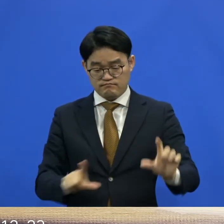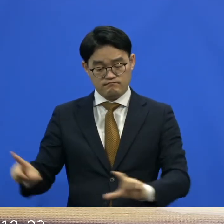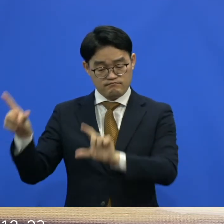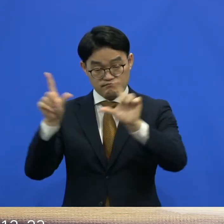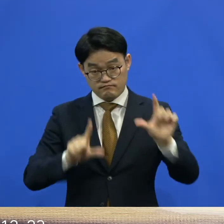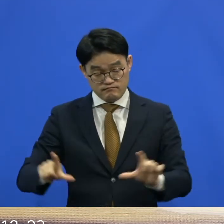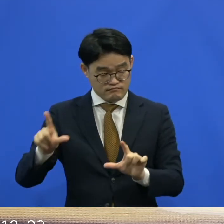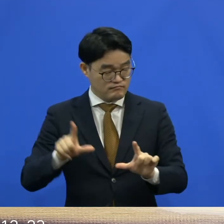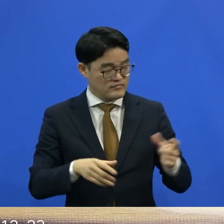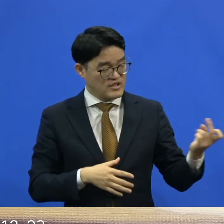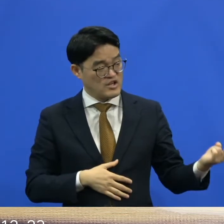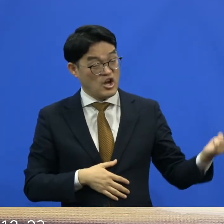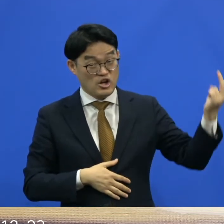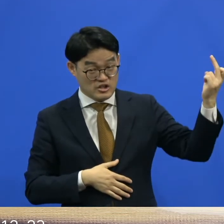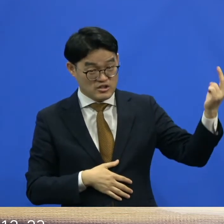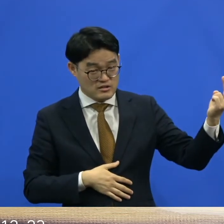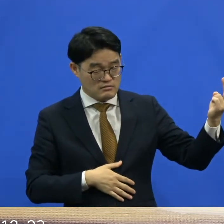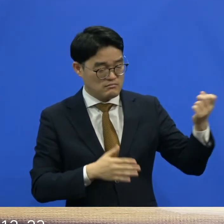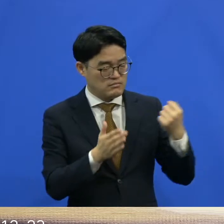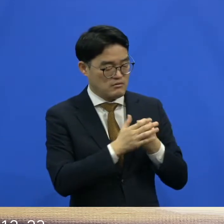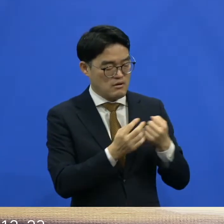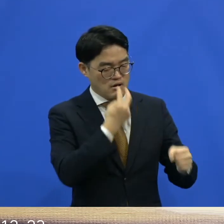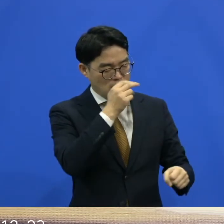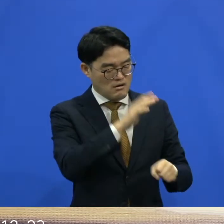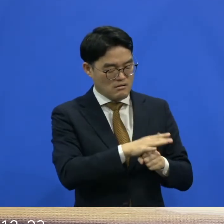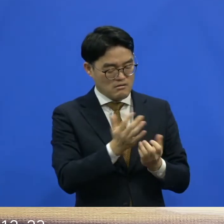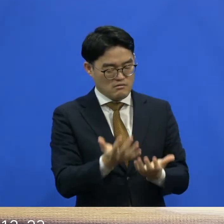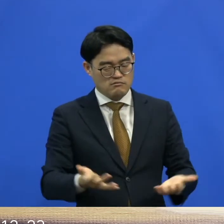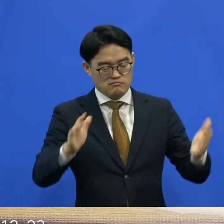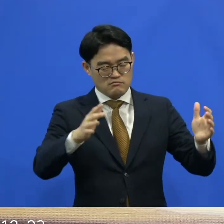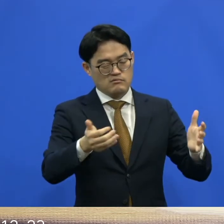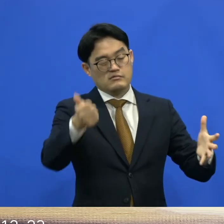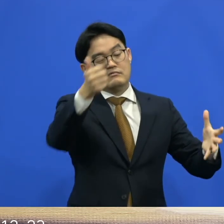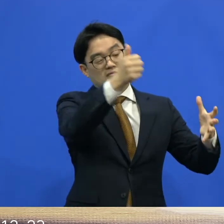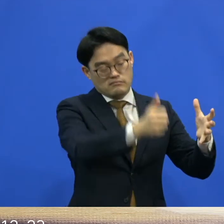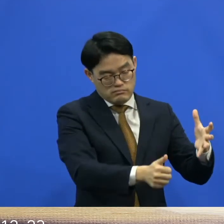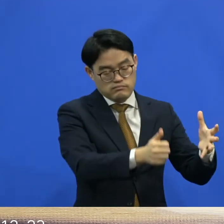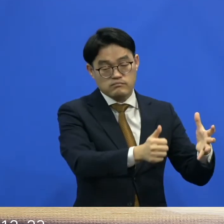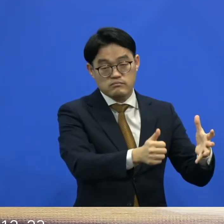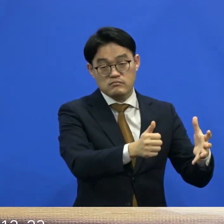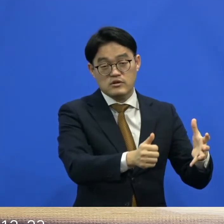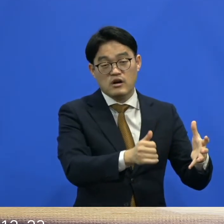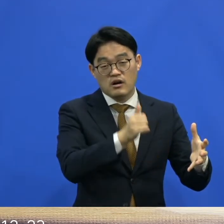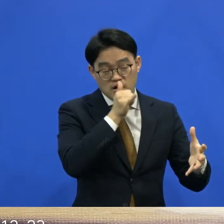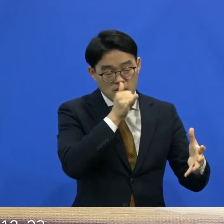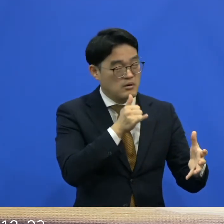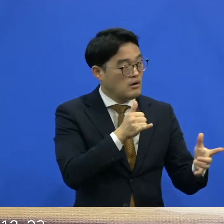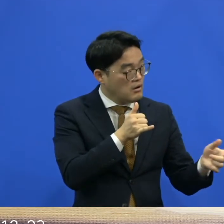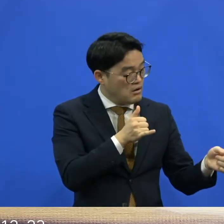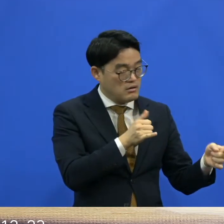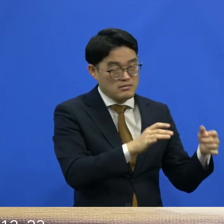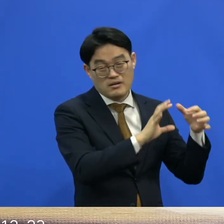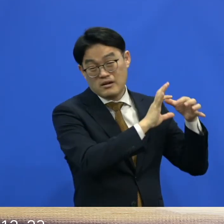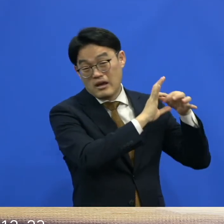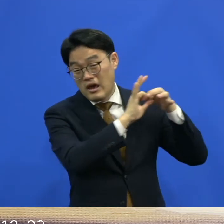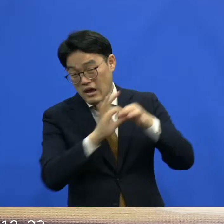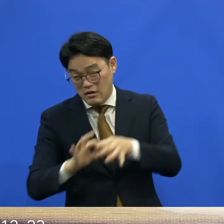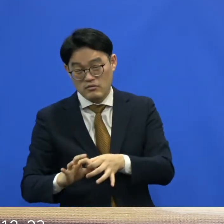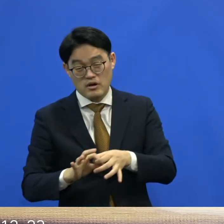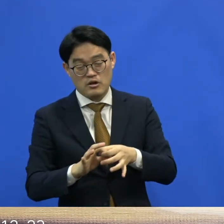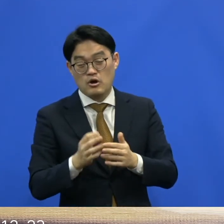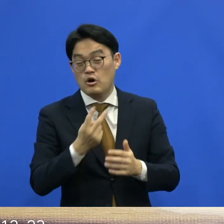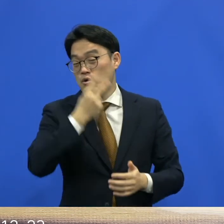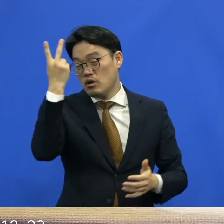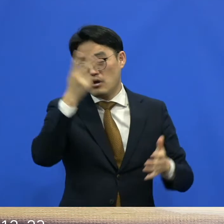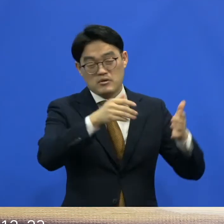구덩이는 요셉의 인생을 시사해주는 이미지입니다. 그는 계속해서 구덩이에 빠집니다.